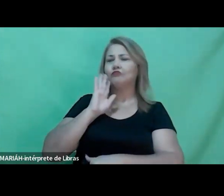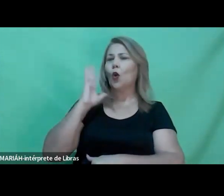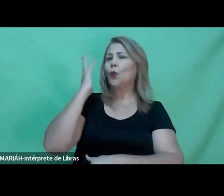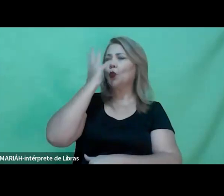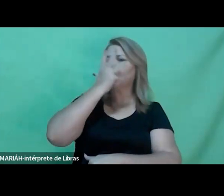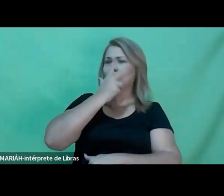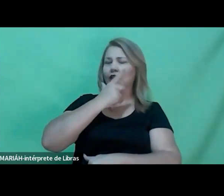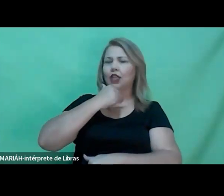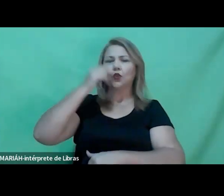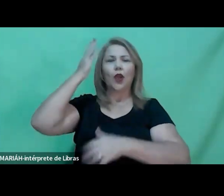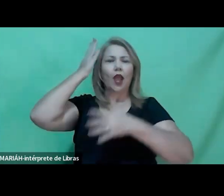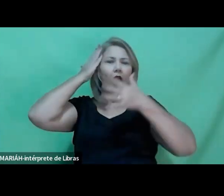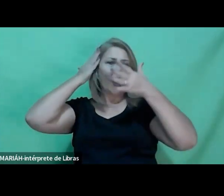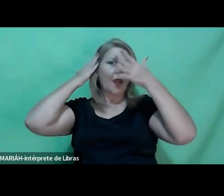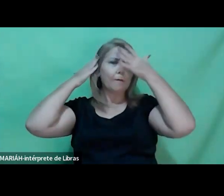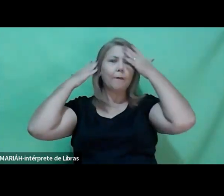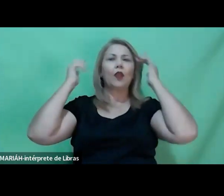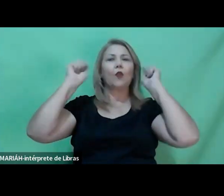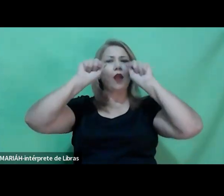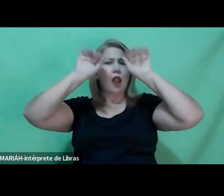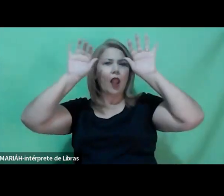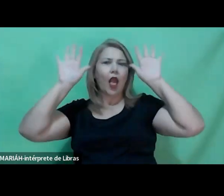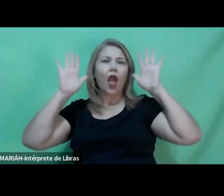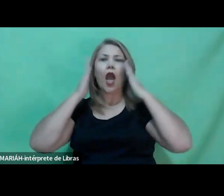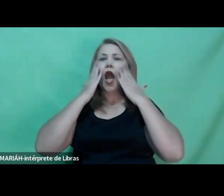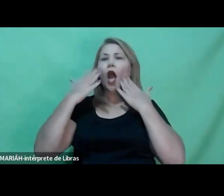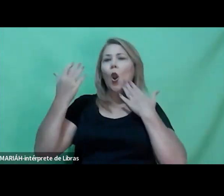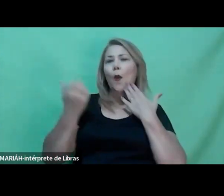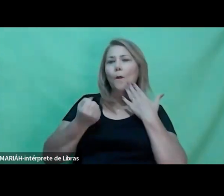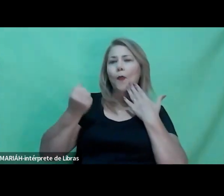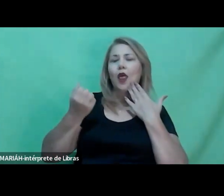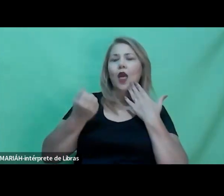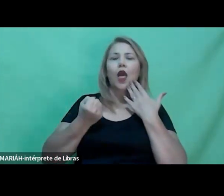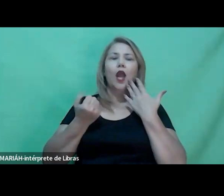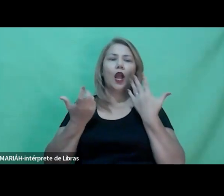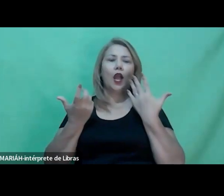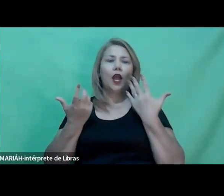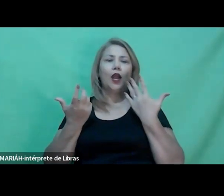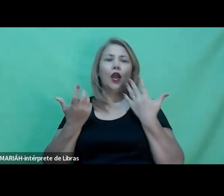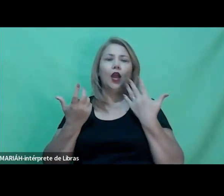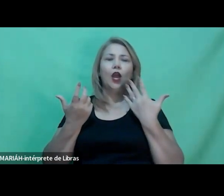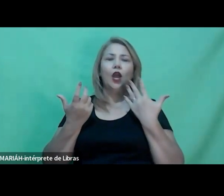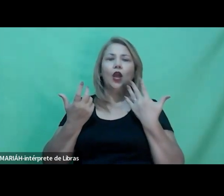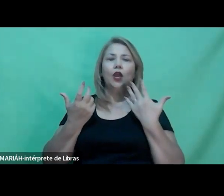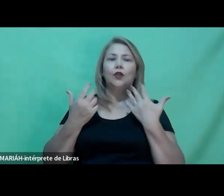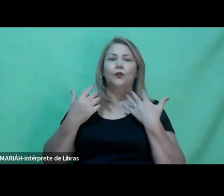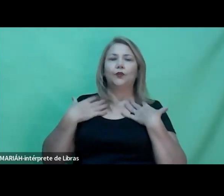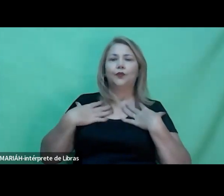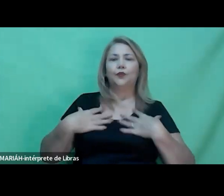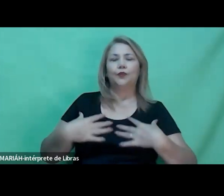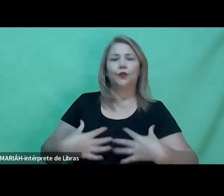eh claro de piel blanca con unos blin un bluing roto es